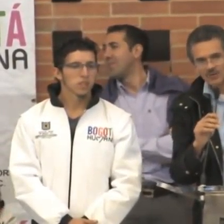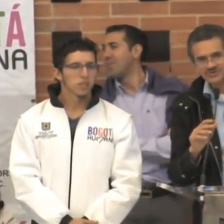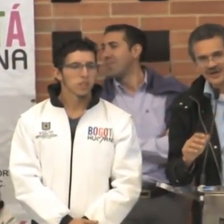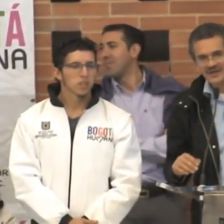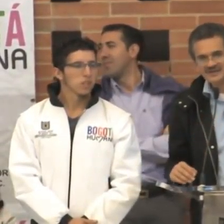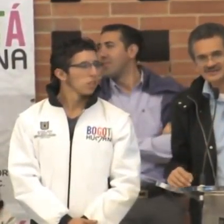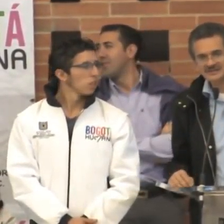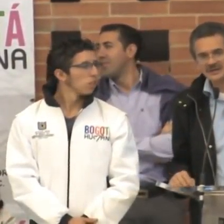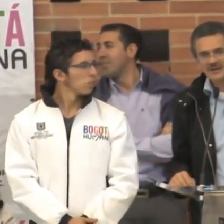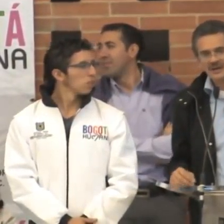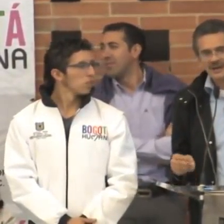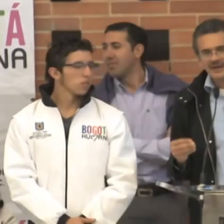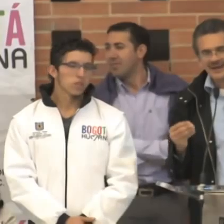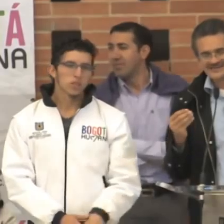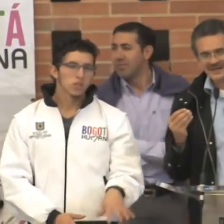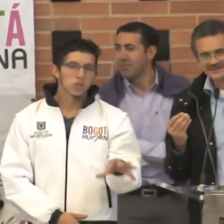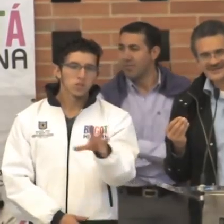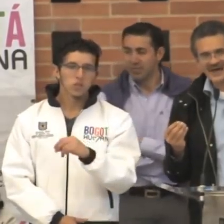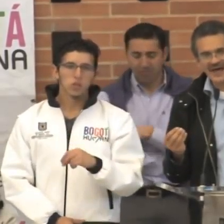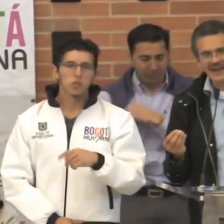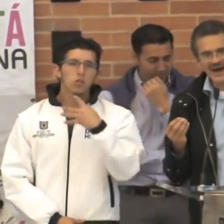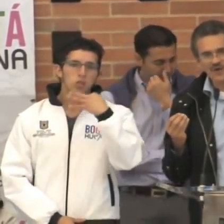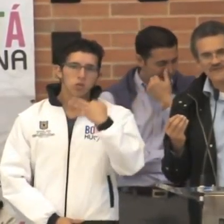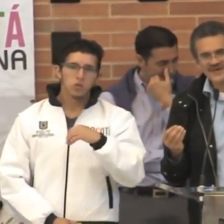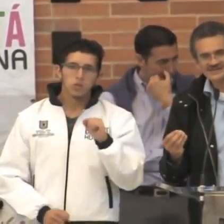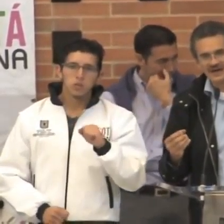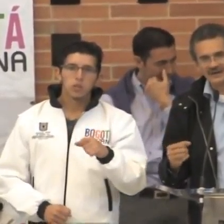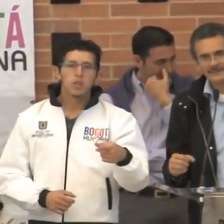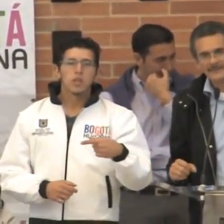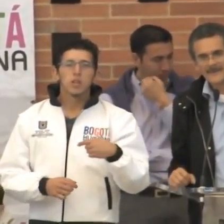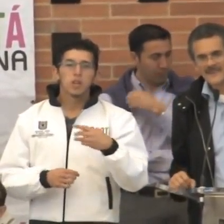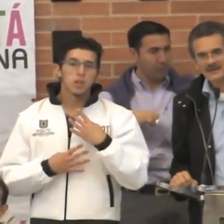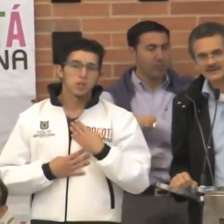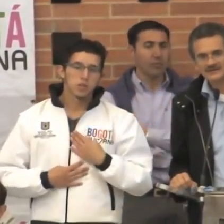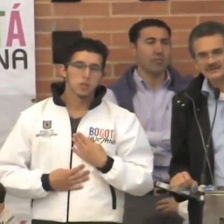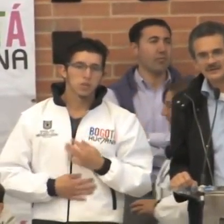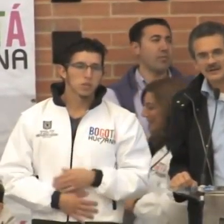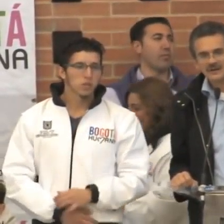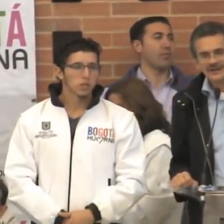Tengan ustedes la certeza, la confianza